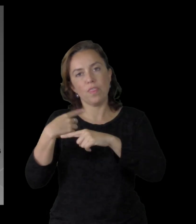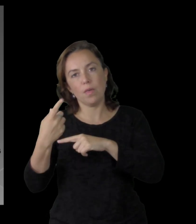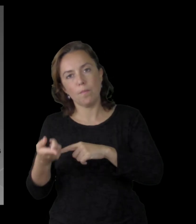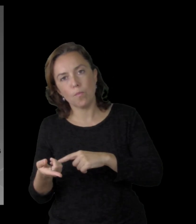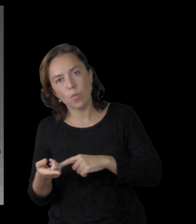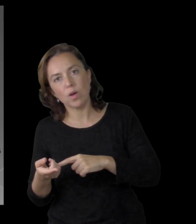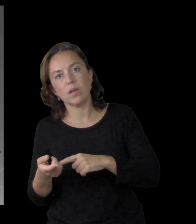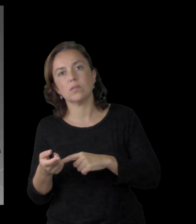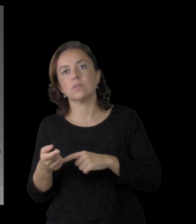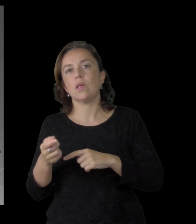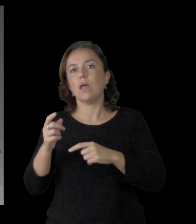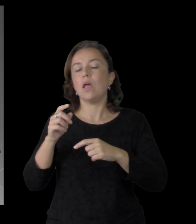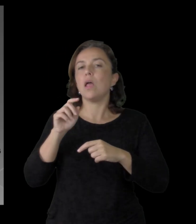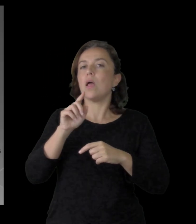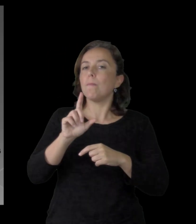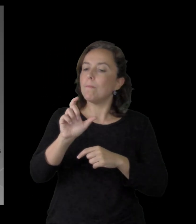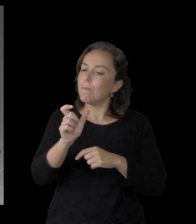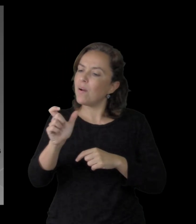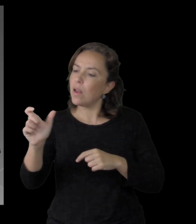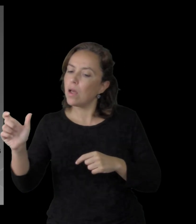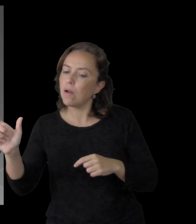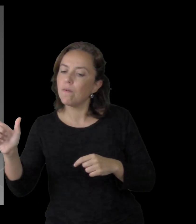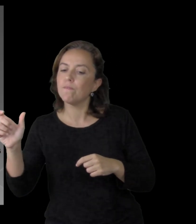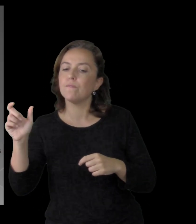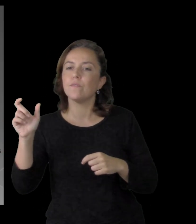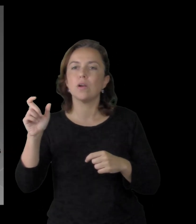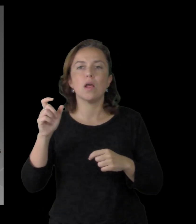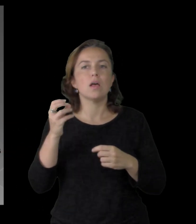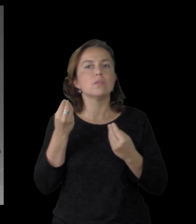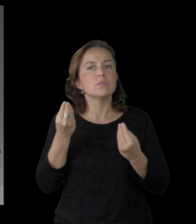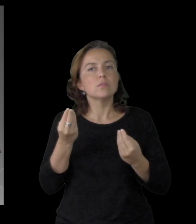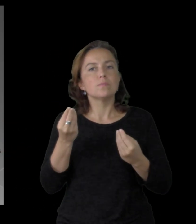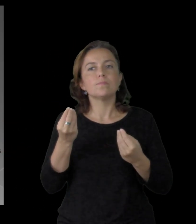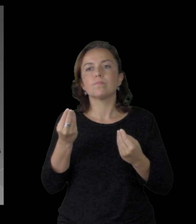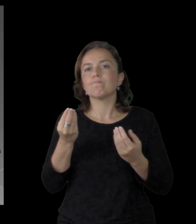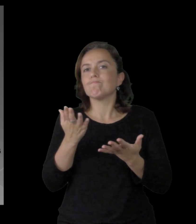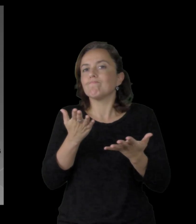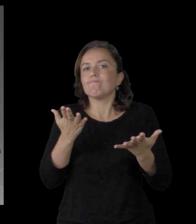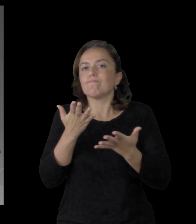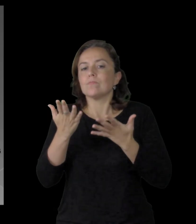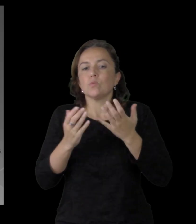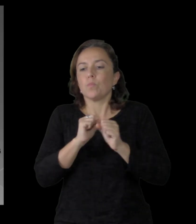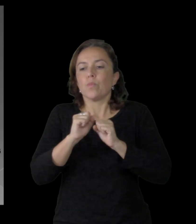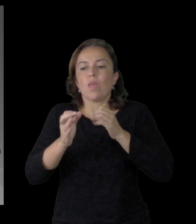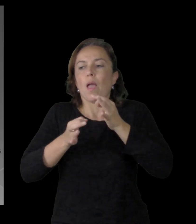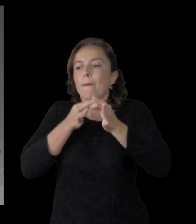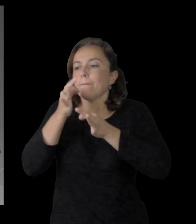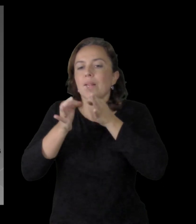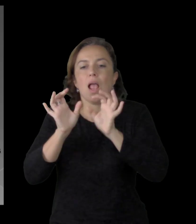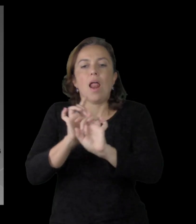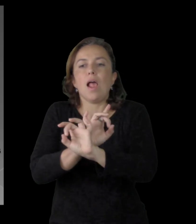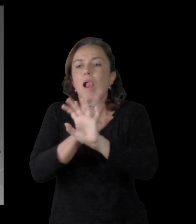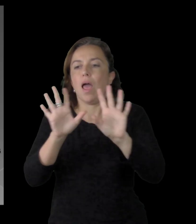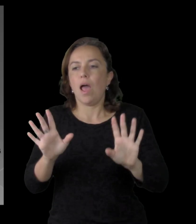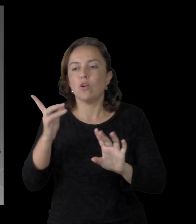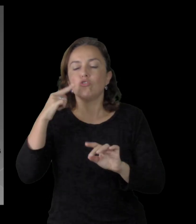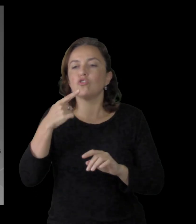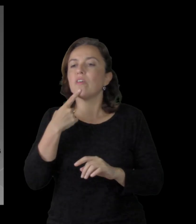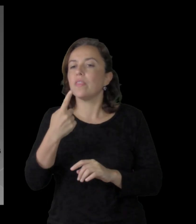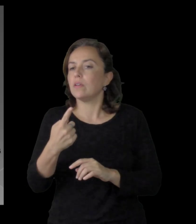traducción de las palabras se escurrían las mismas como agua entre los dedos. Entonces, cuando hablaba del tiempo, se preguntaba